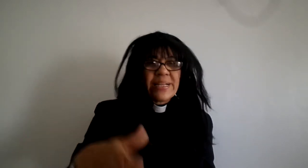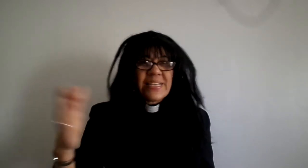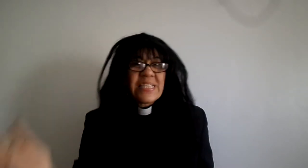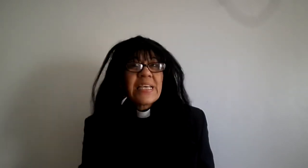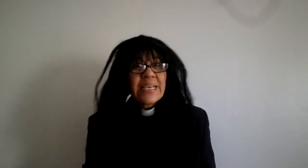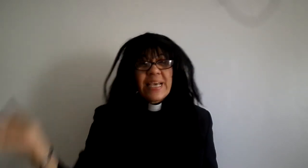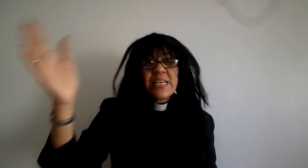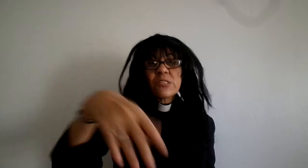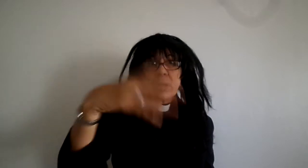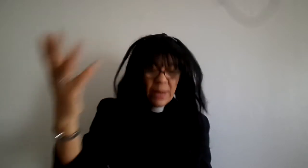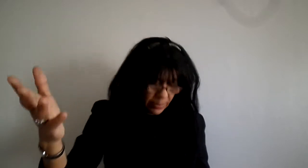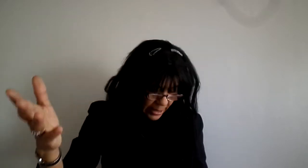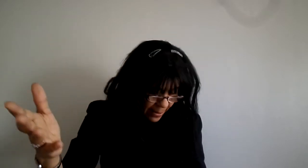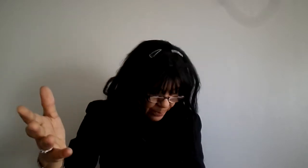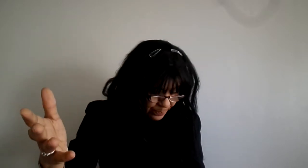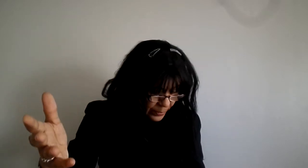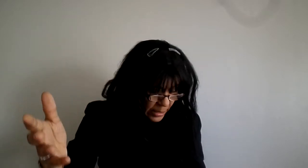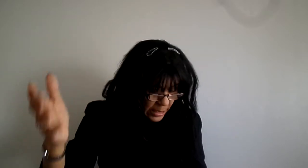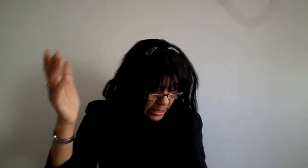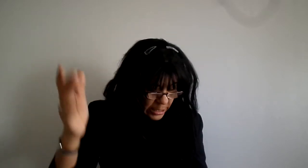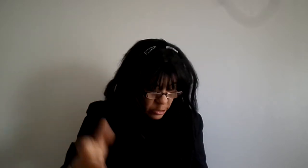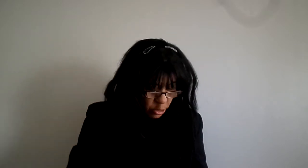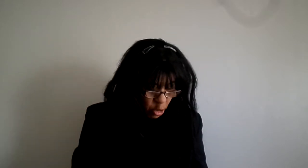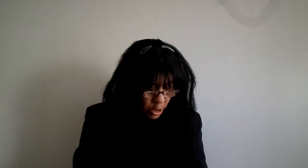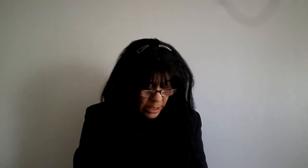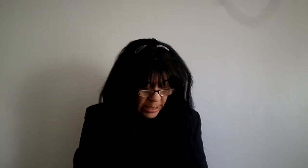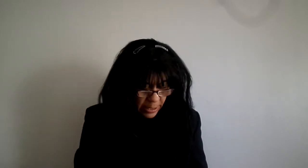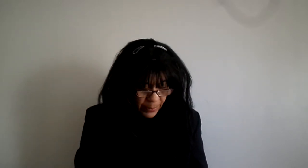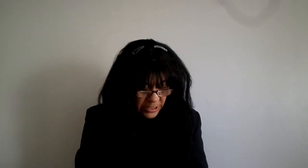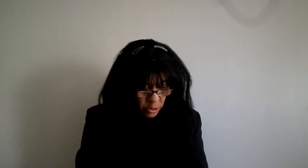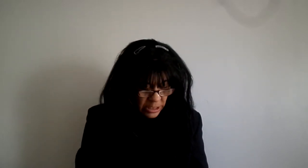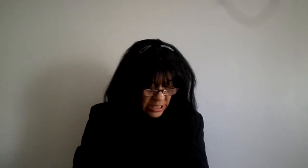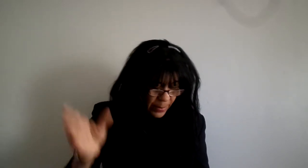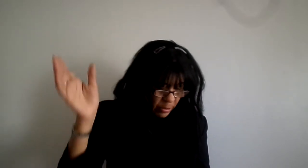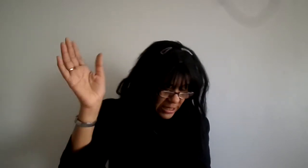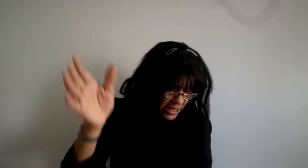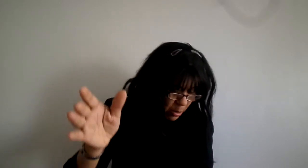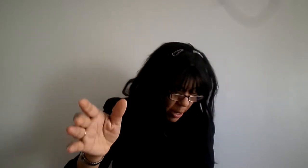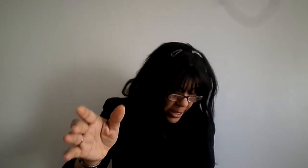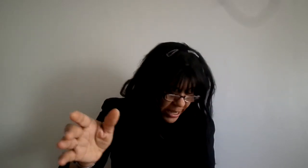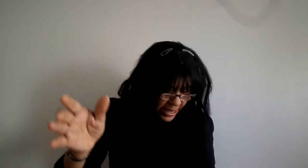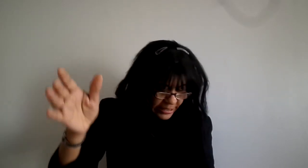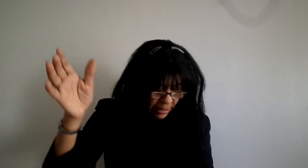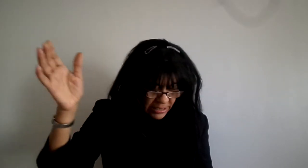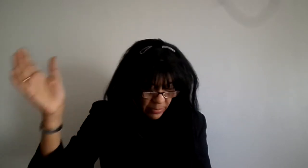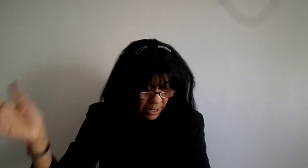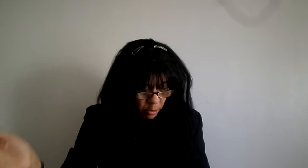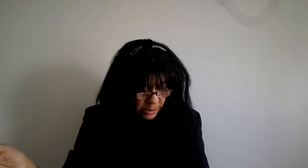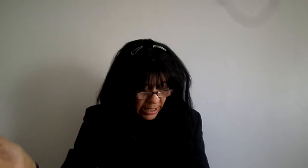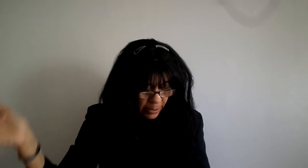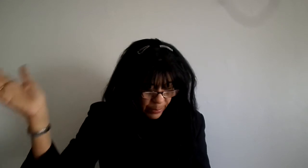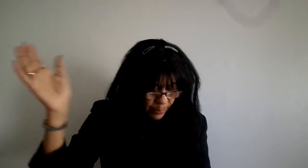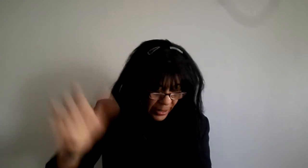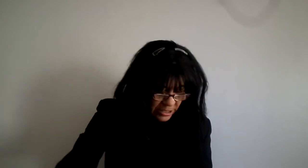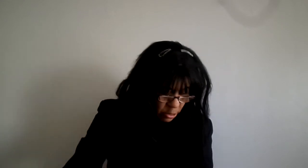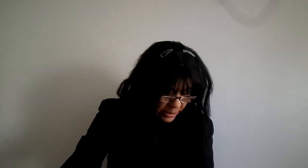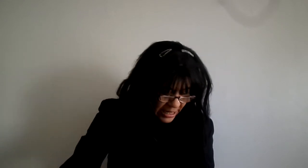Quiere decir que hizo el mal, ¿verdad? Y hizo Dios la expansión y separó las aguas, estaba debajo de la expansión de las